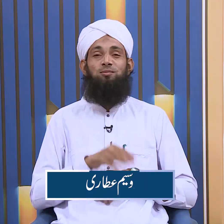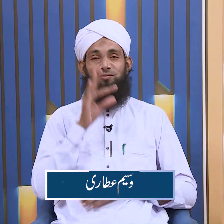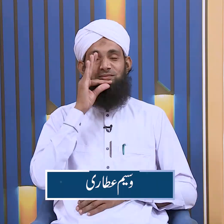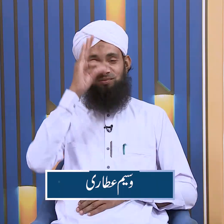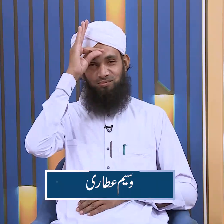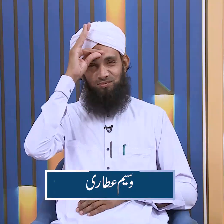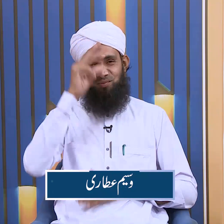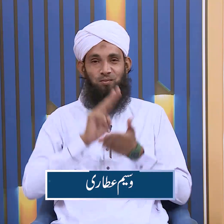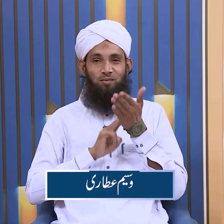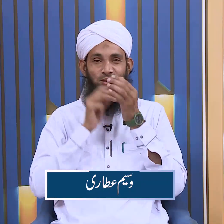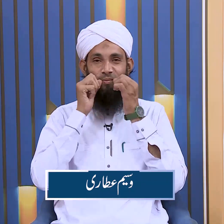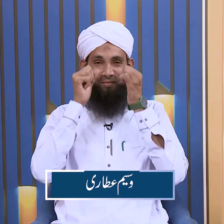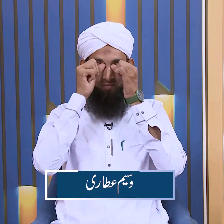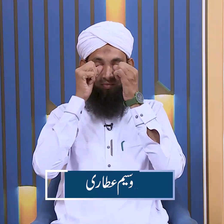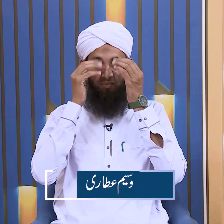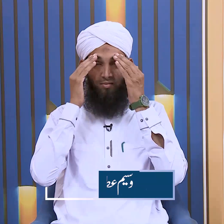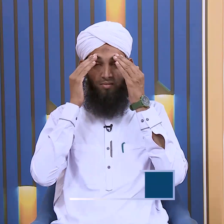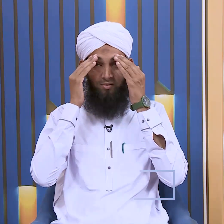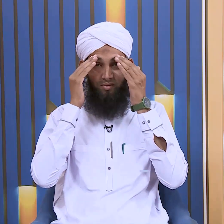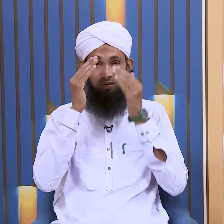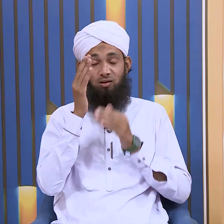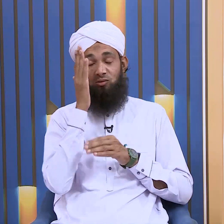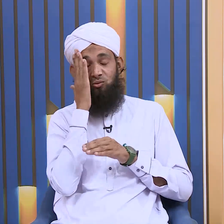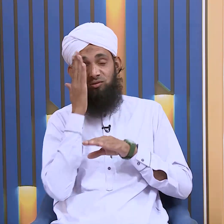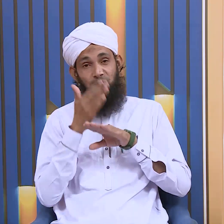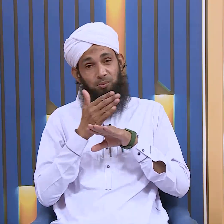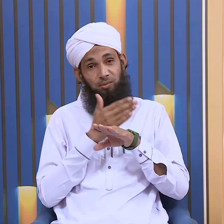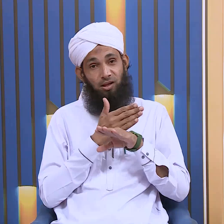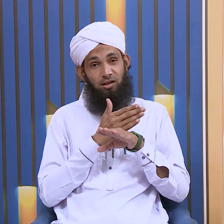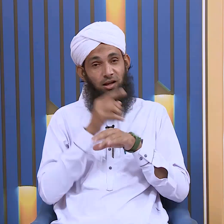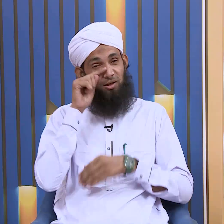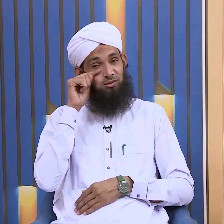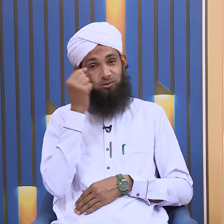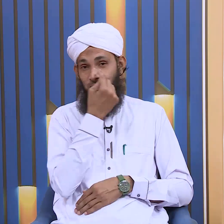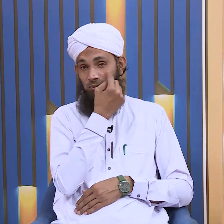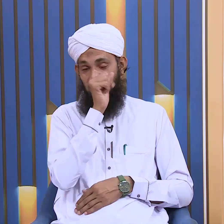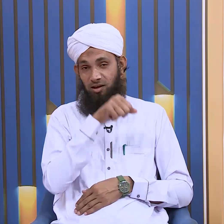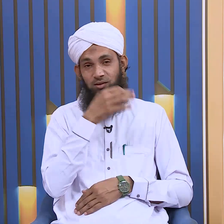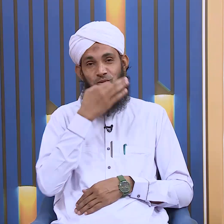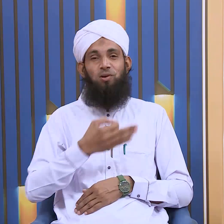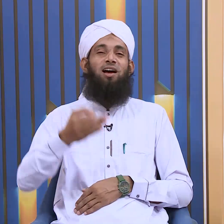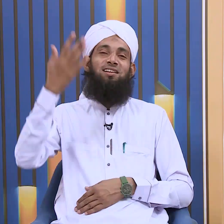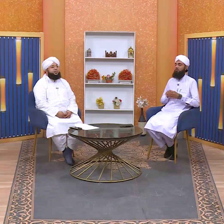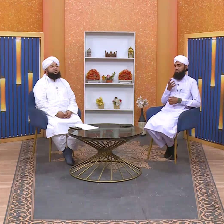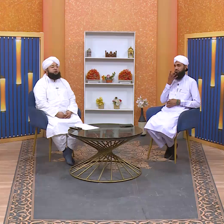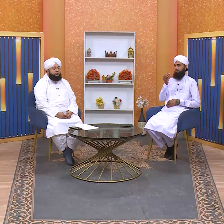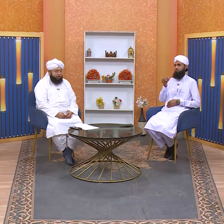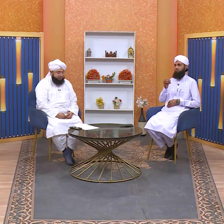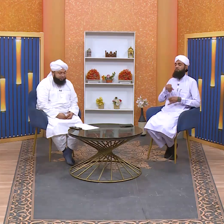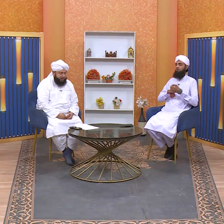صلی اللہ علیہ وسلم سرما سوتے وقت استعمال فرماتے تھے۔ سبحان اللہ۔ سیدنا عبداللہ بن عباس